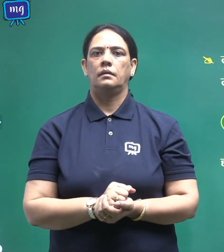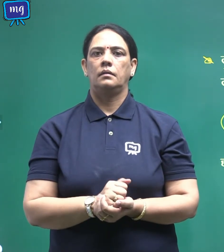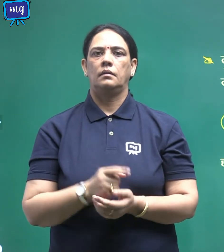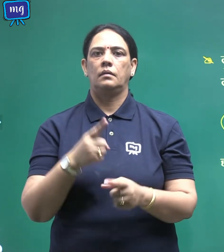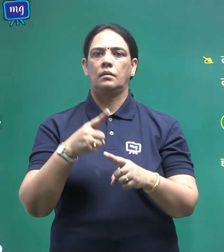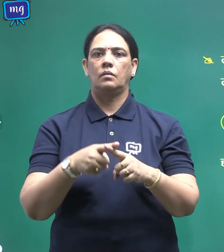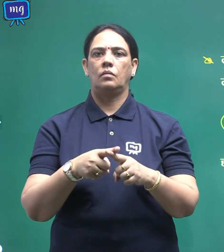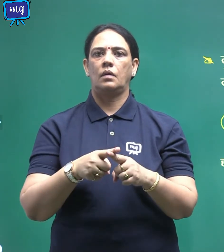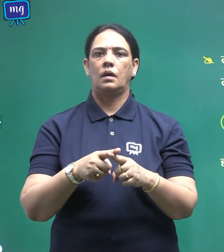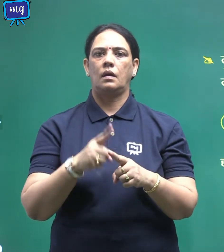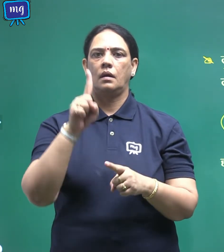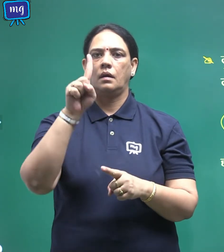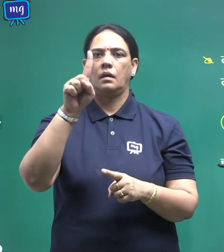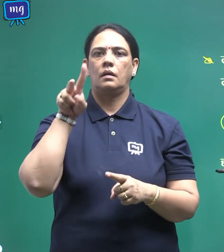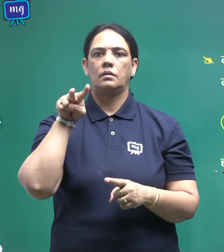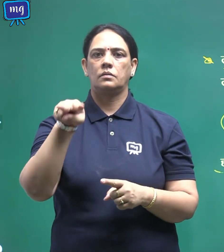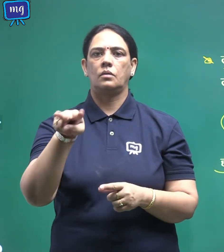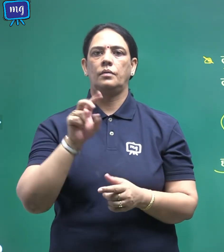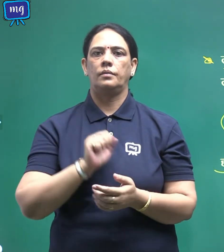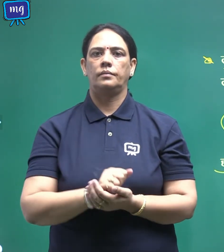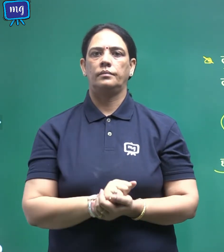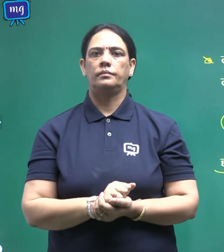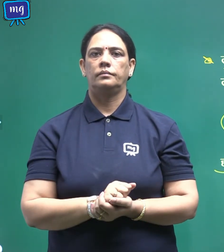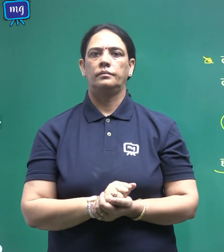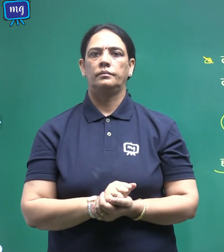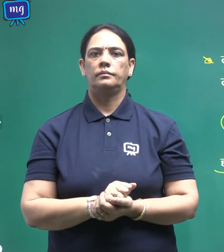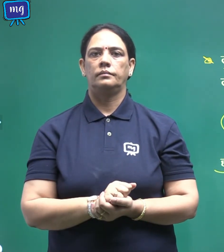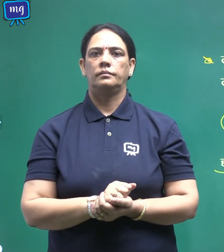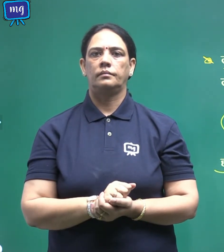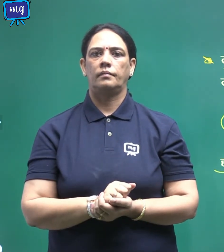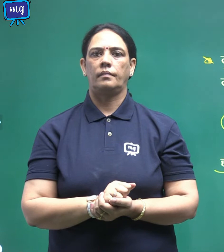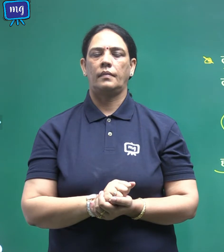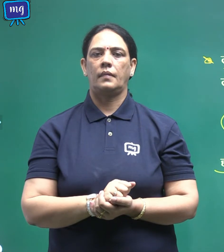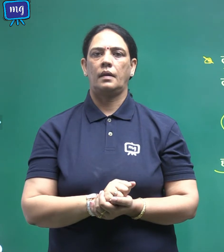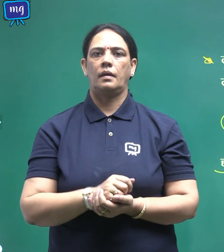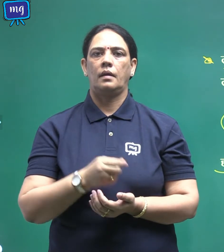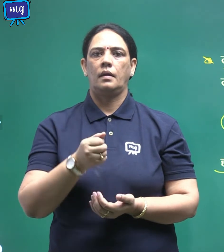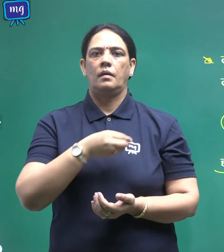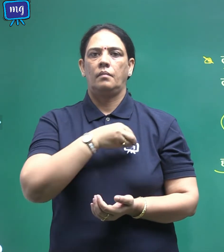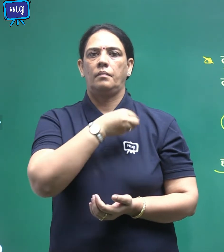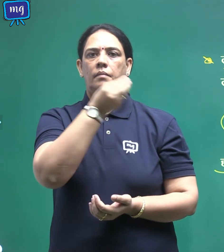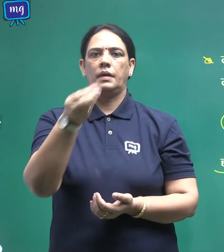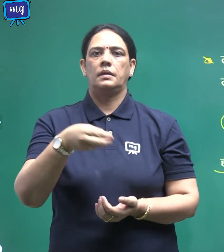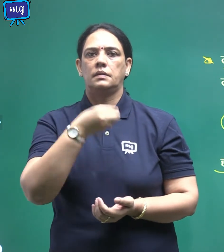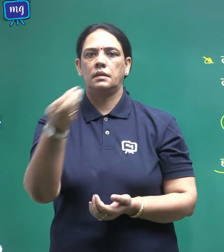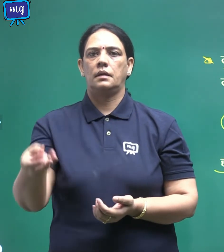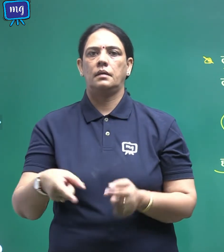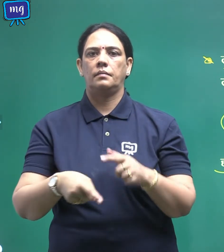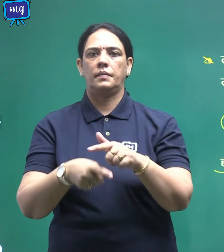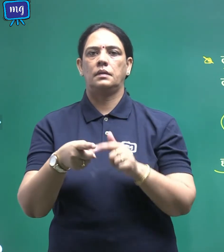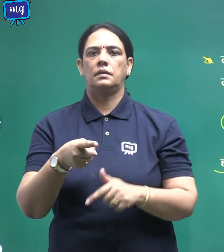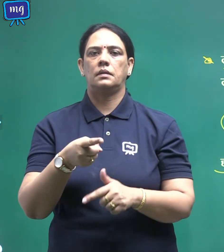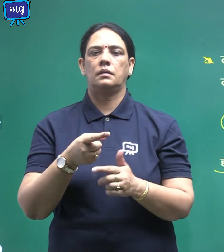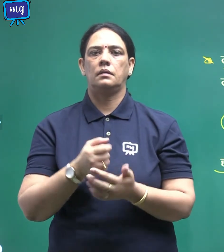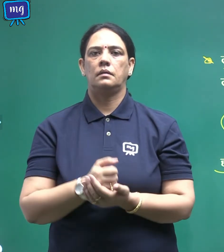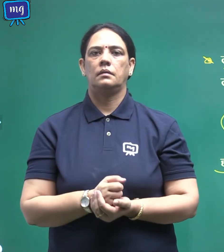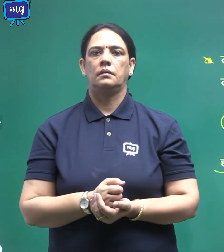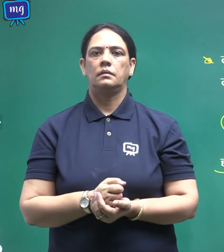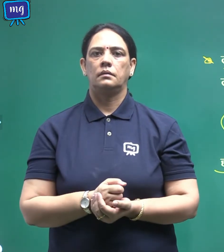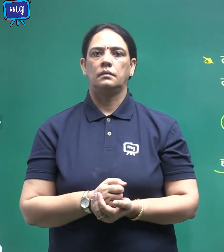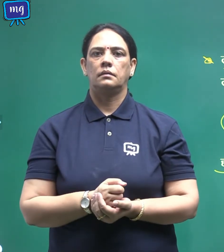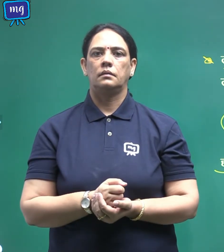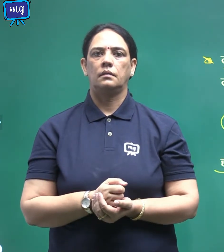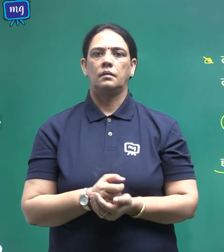गुणा 100। हानि प्रतिशत